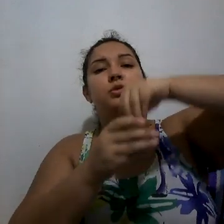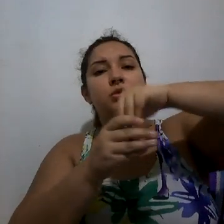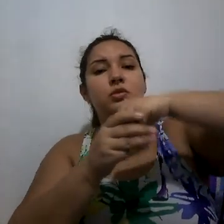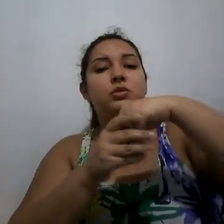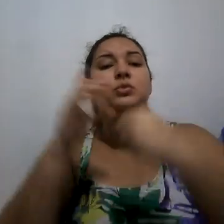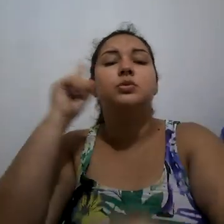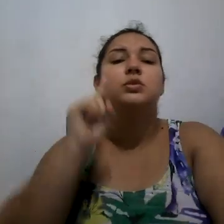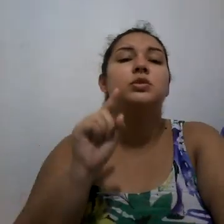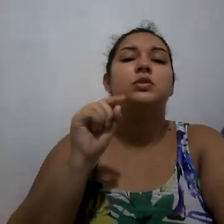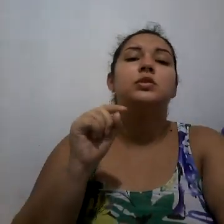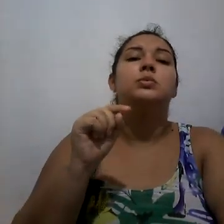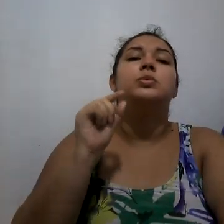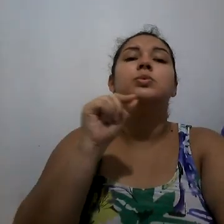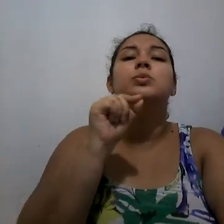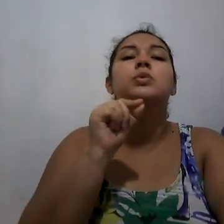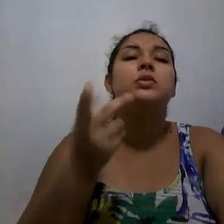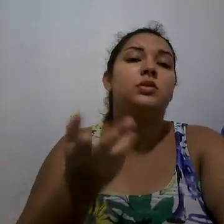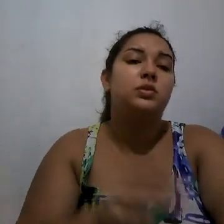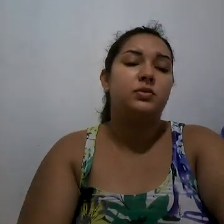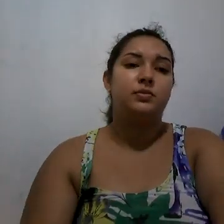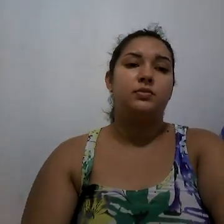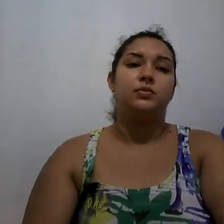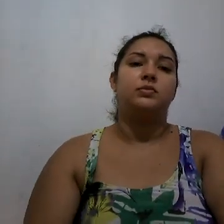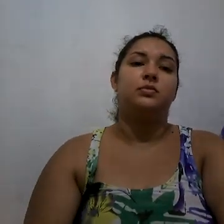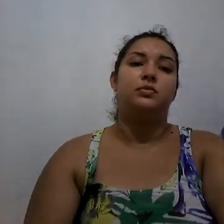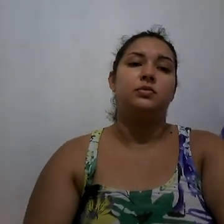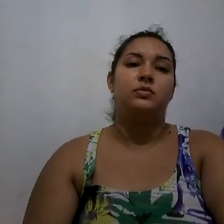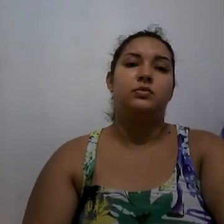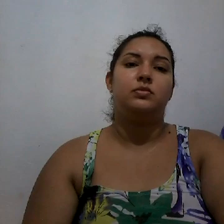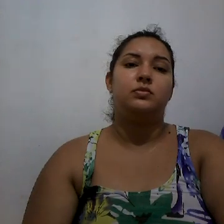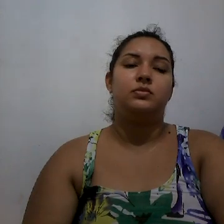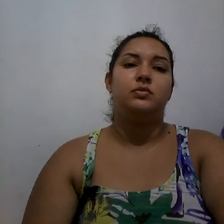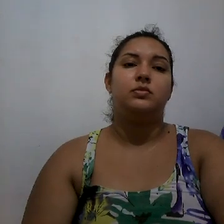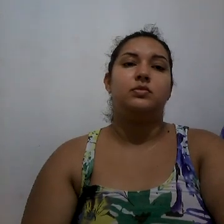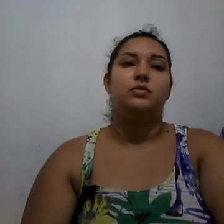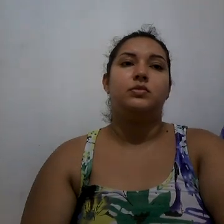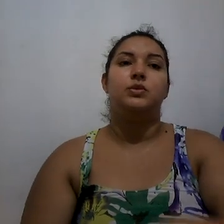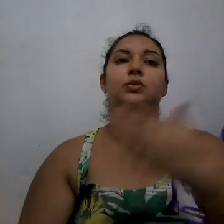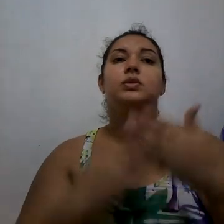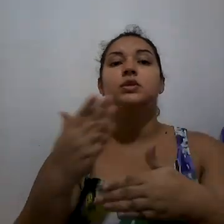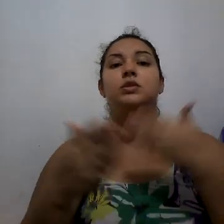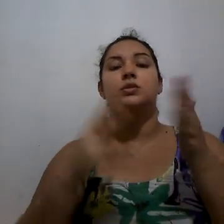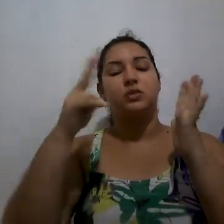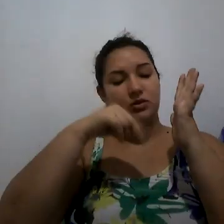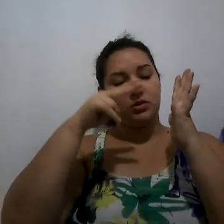o que tinha ali dentro. Então, com relação a essas análises, nós podemos ter